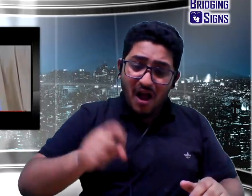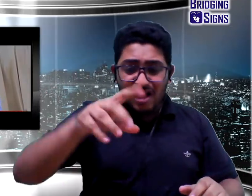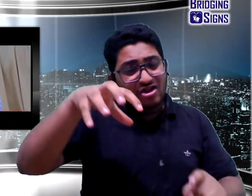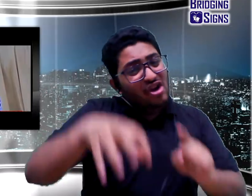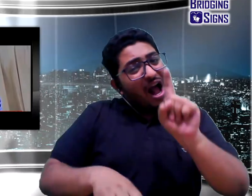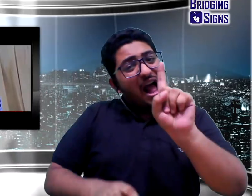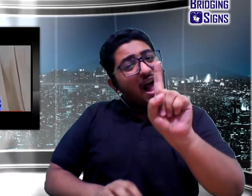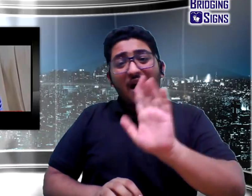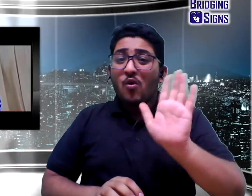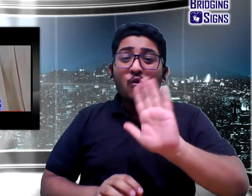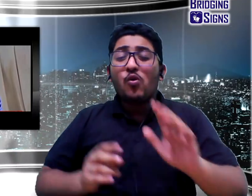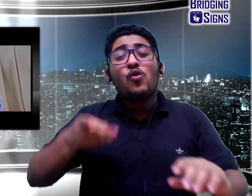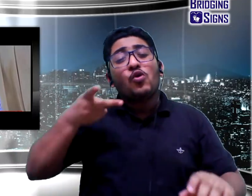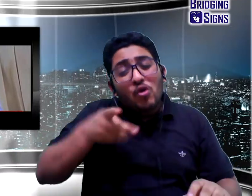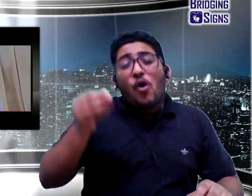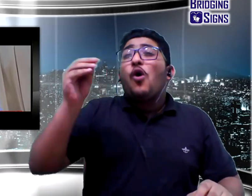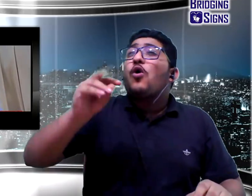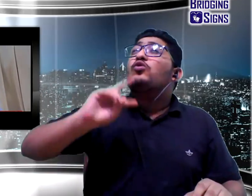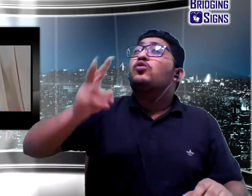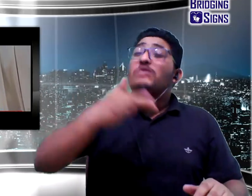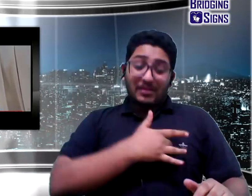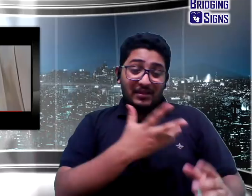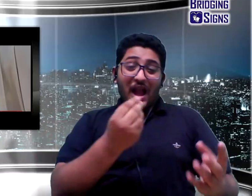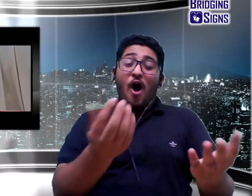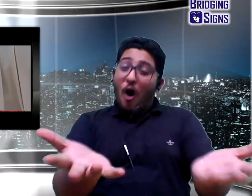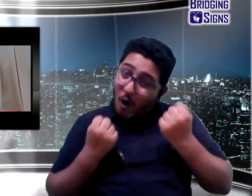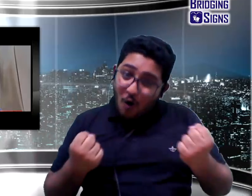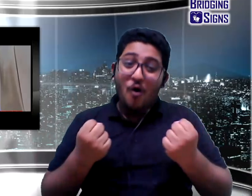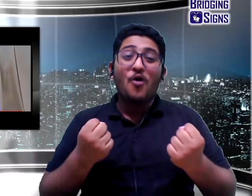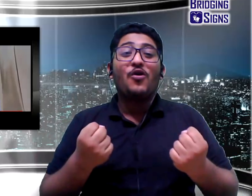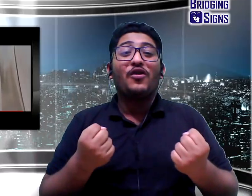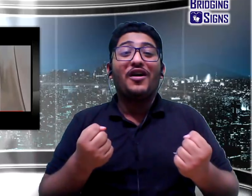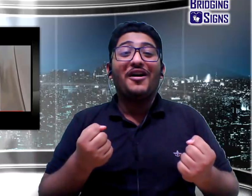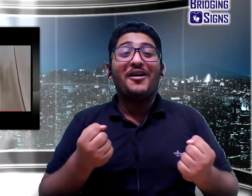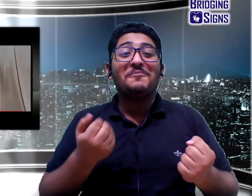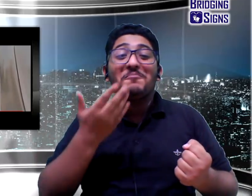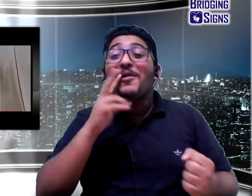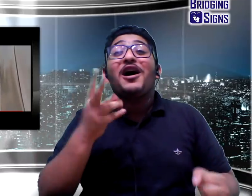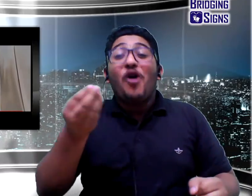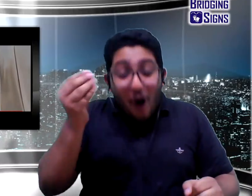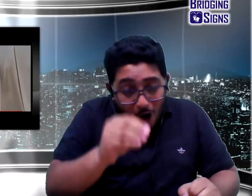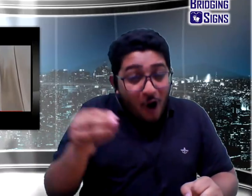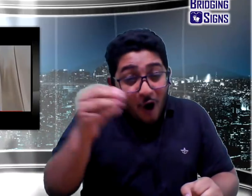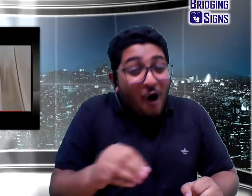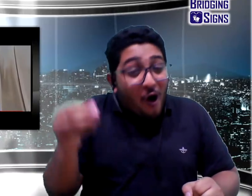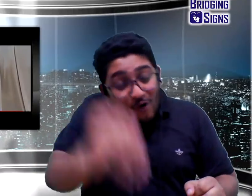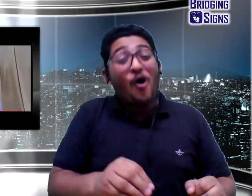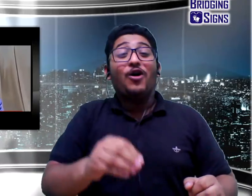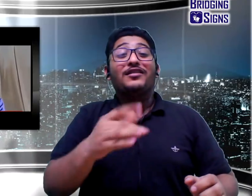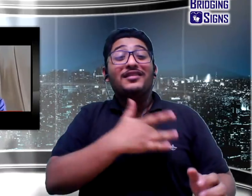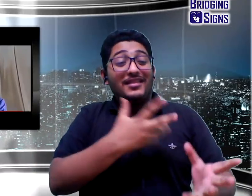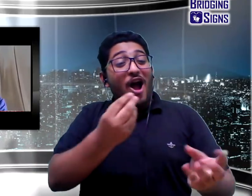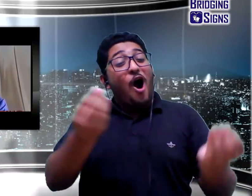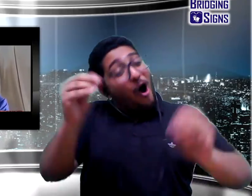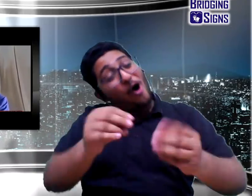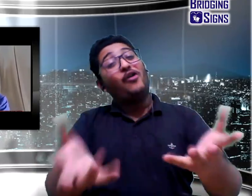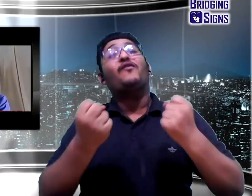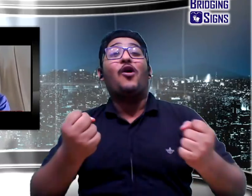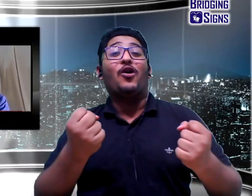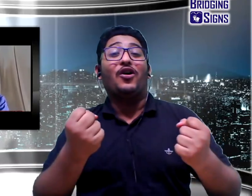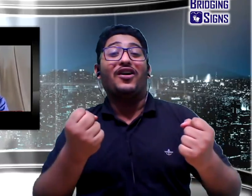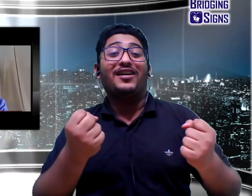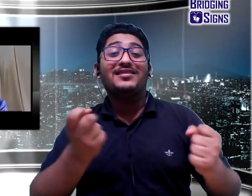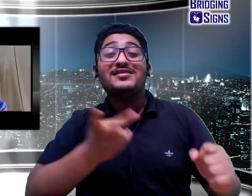ਨਹੀਂ, ਹੋਰ ਹੋਰ ਹੋਰ ਇਹ ਦਿਲ ਮੰਗੇ ਮੋਰ, ਹੋਰ ਹੋਰ ਹੋਰ ਇਹ ਦਿਲ ਮੰਗੇ